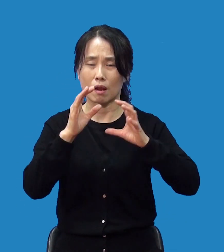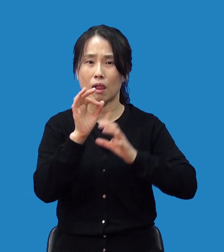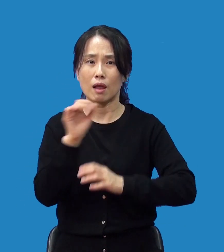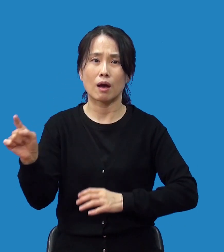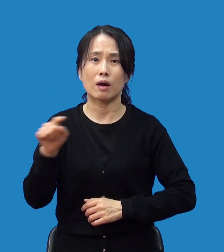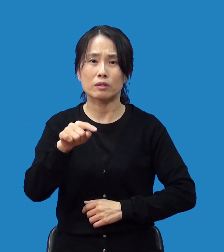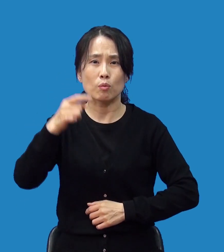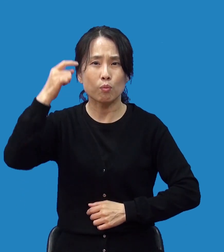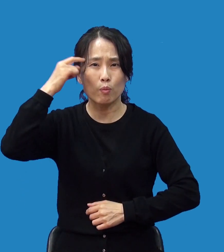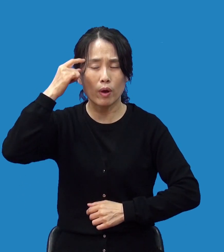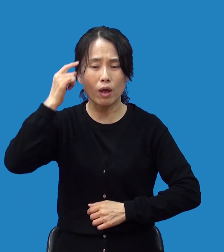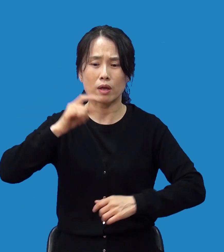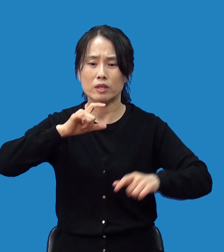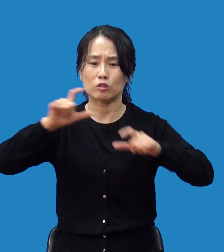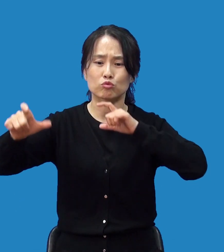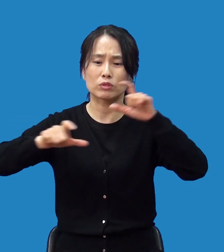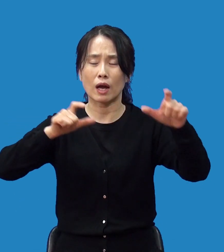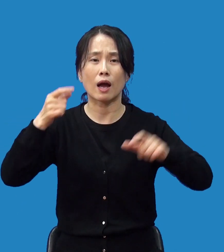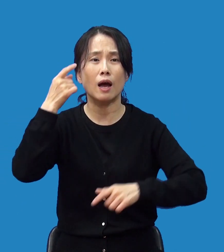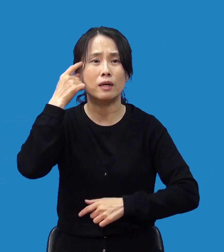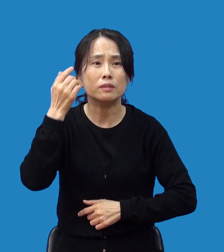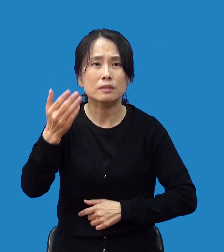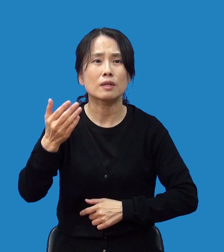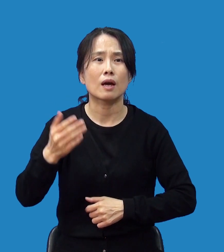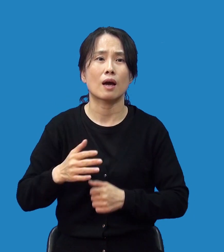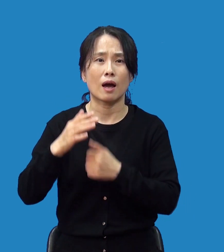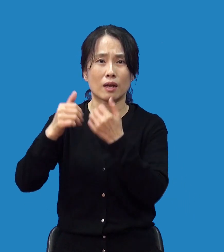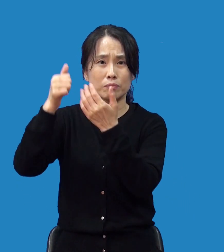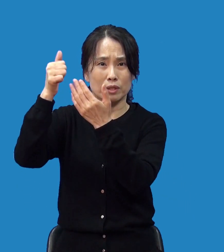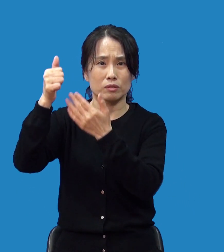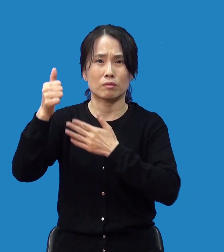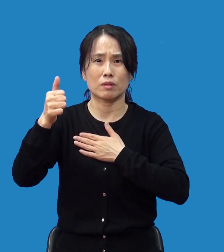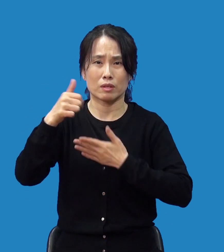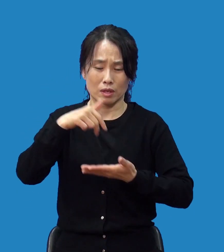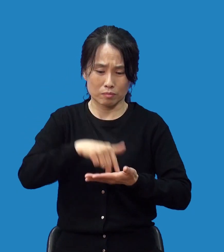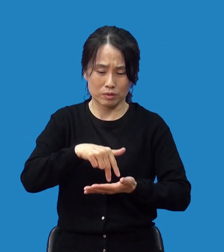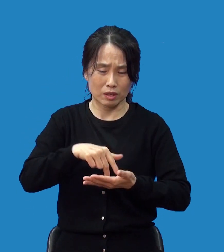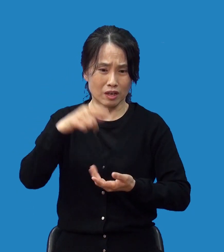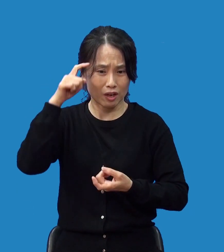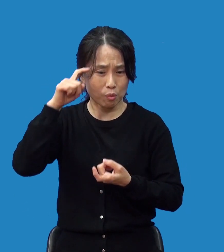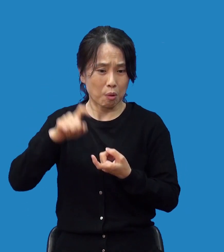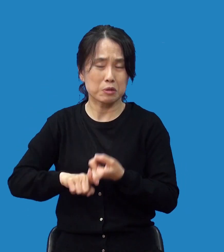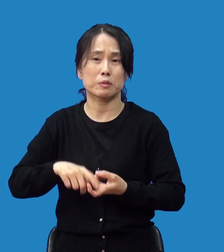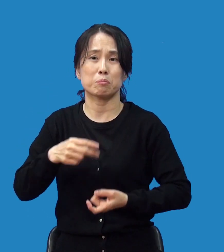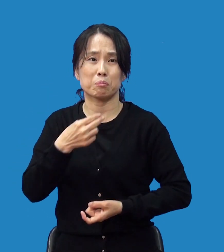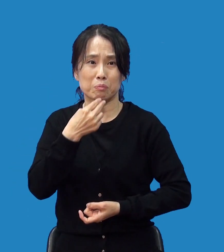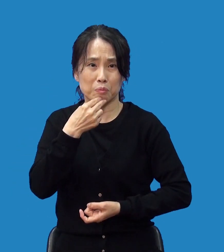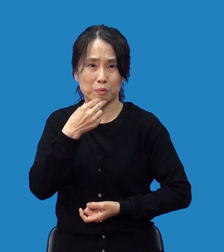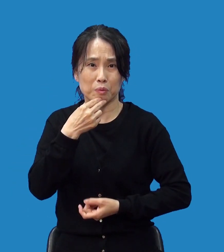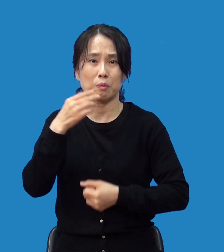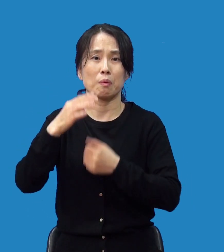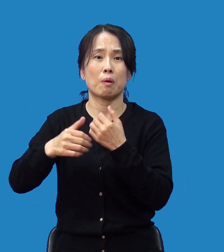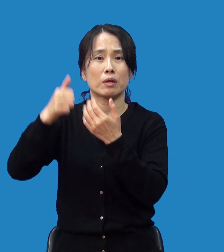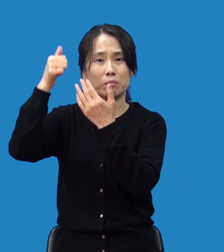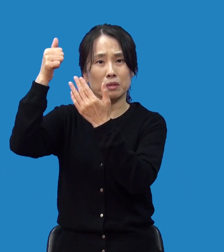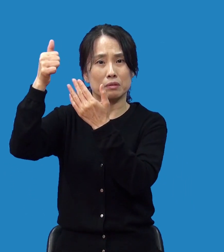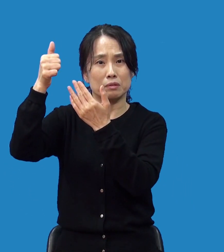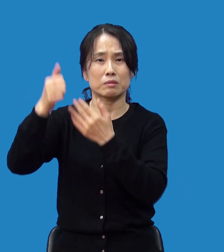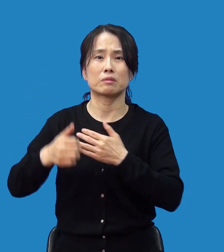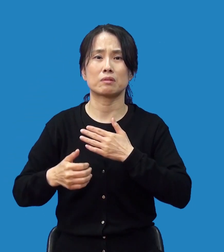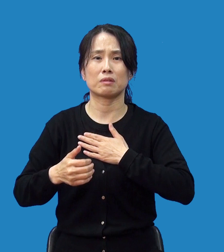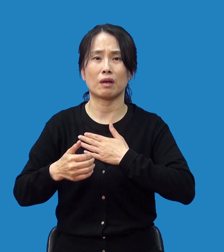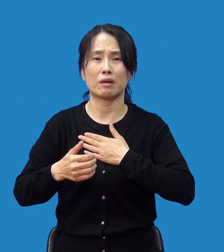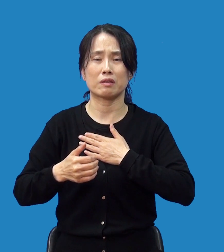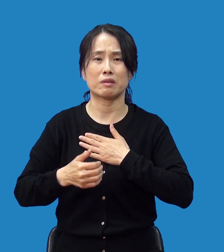이스라엘아, 내가 어찌 이런 주장을 펴느냐? 야훼께서는 나의 사정에는 관심도 없으시고 하나님께서는